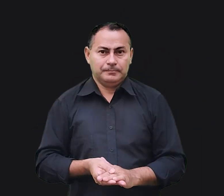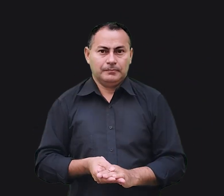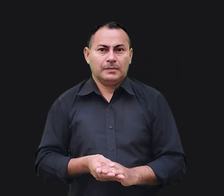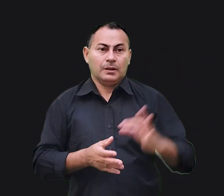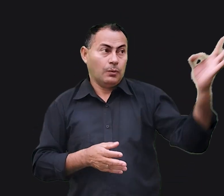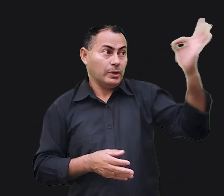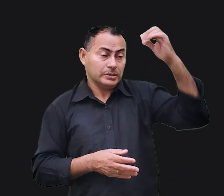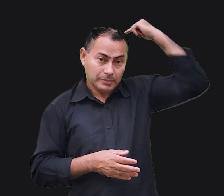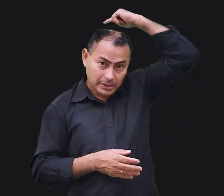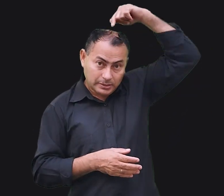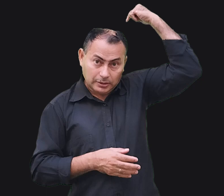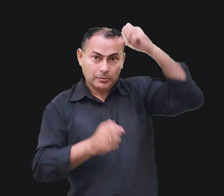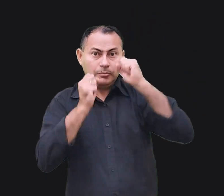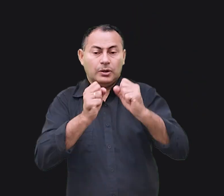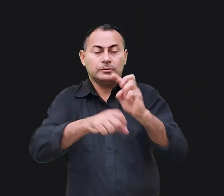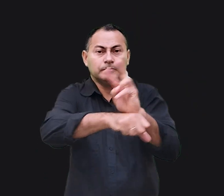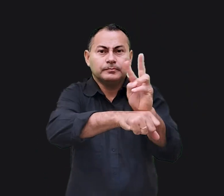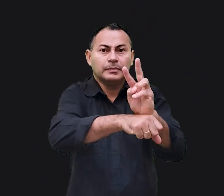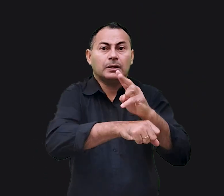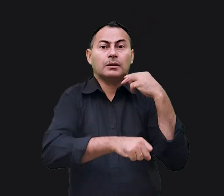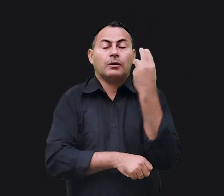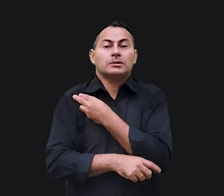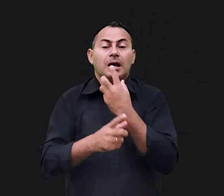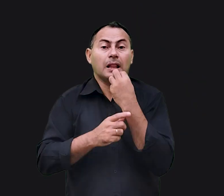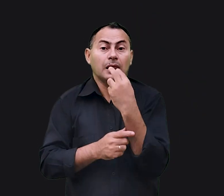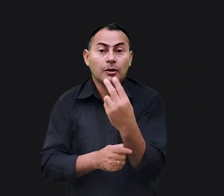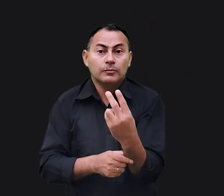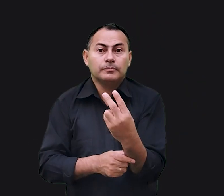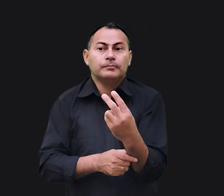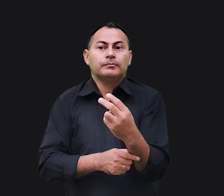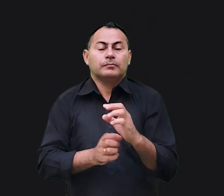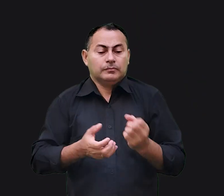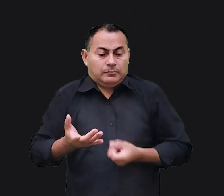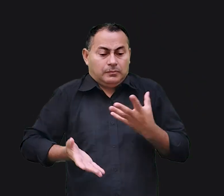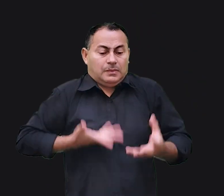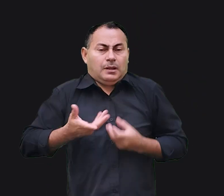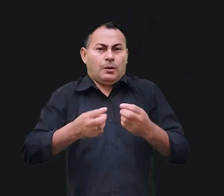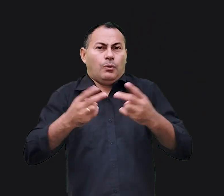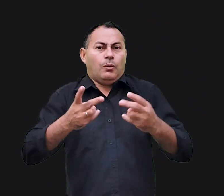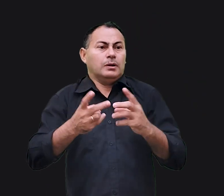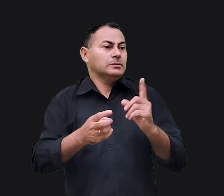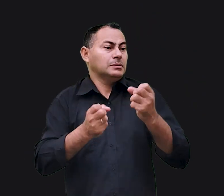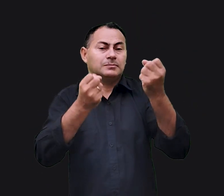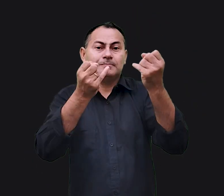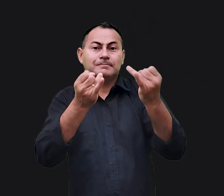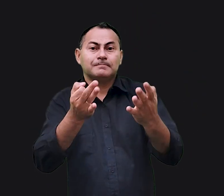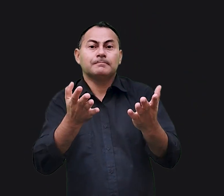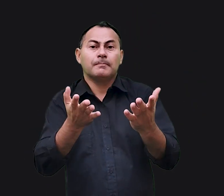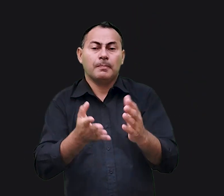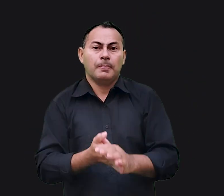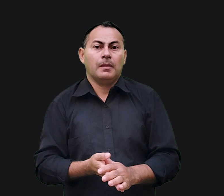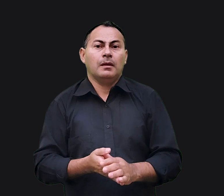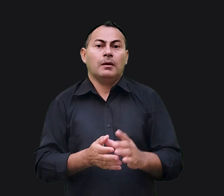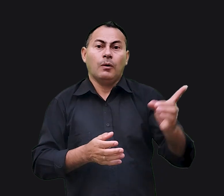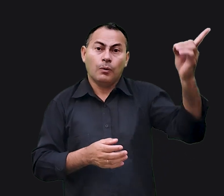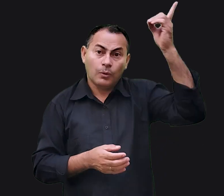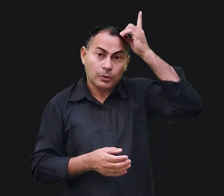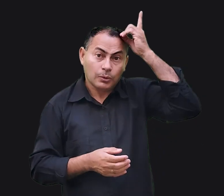O Espírito Santo pode controlar nossa língua e expressar coisas inexprimíveis. Esse é o dom de